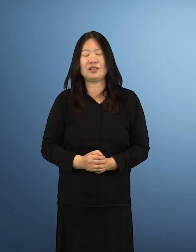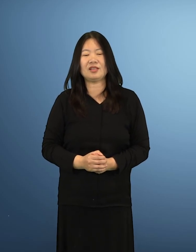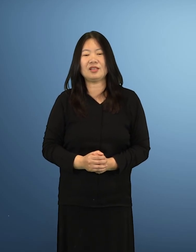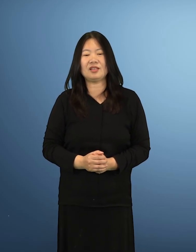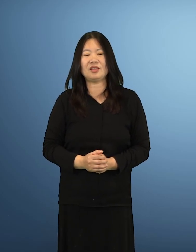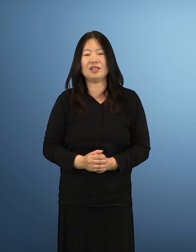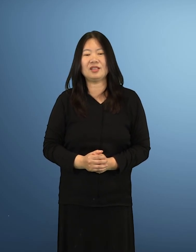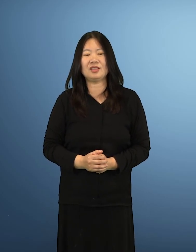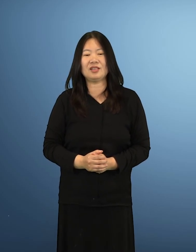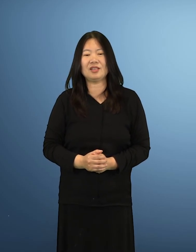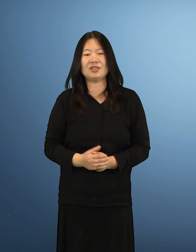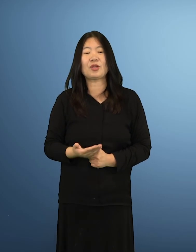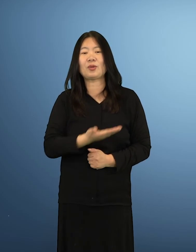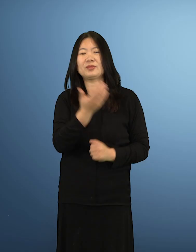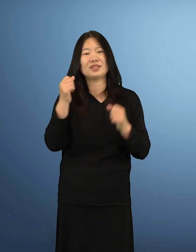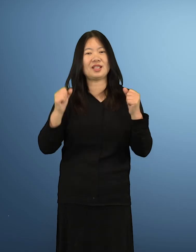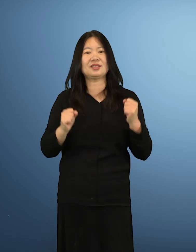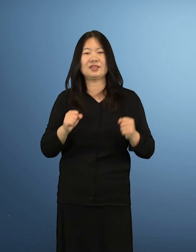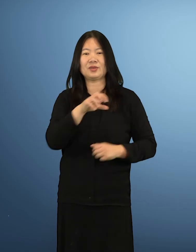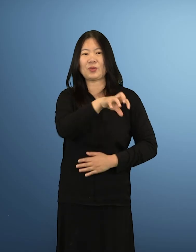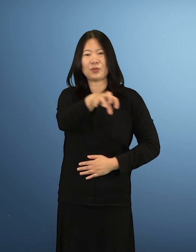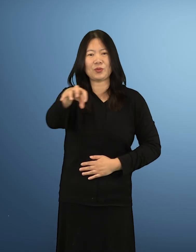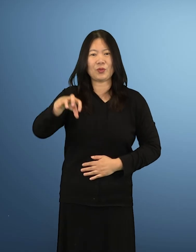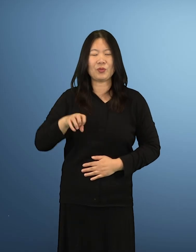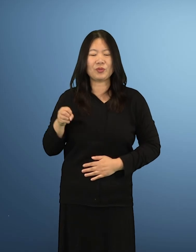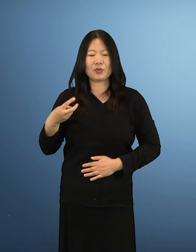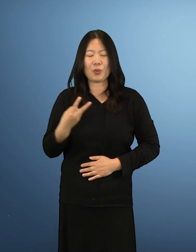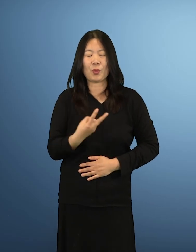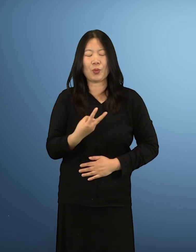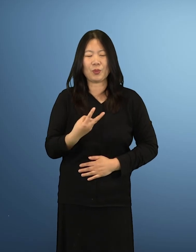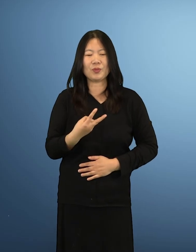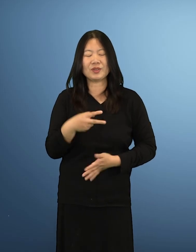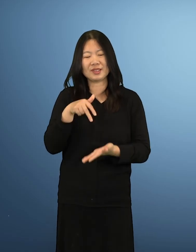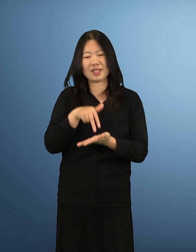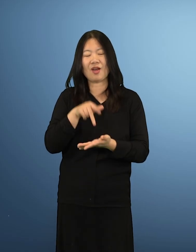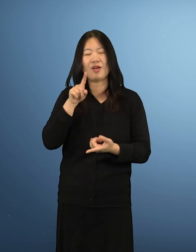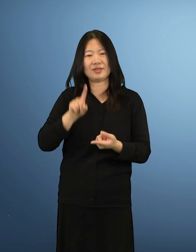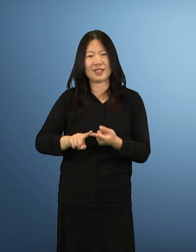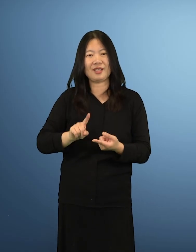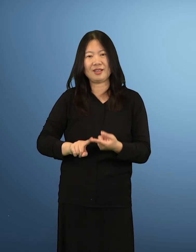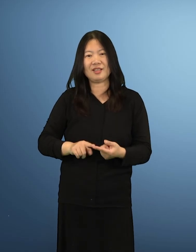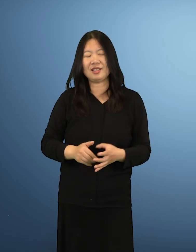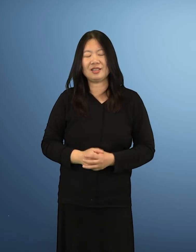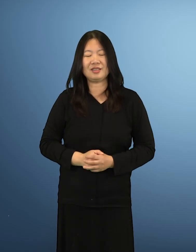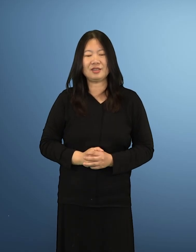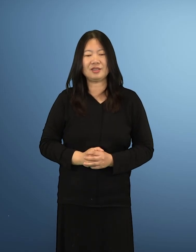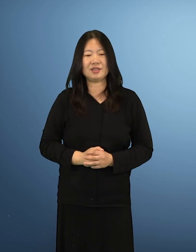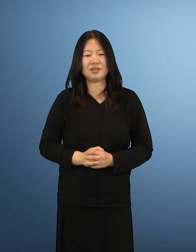우리 계신 그곳에서 또 서신 채로